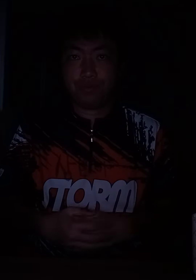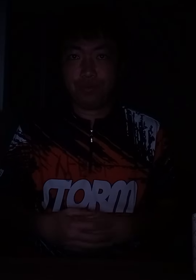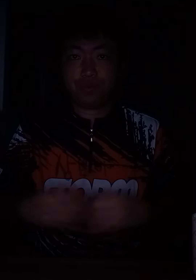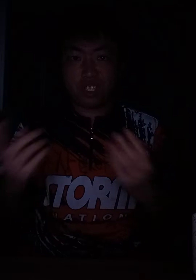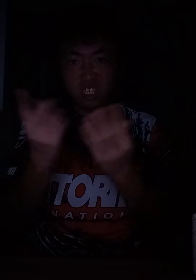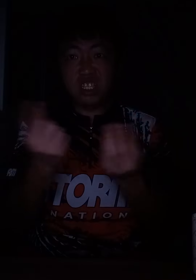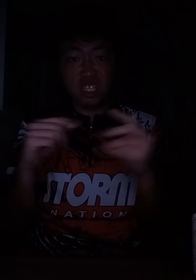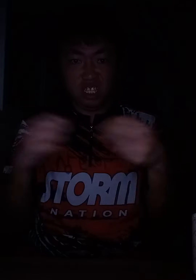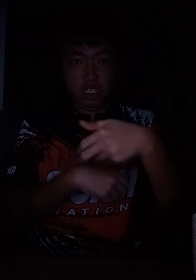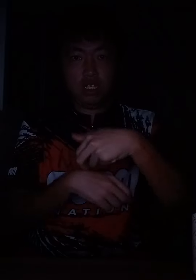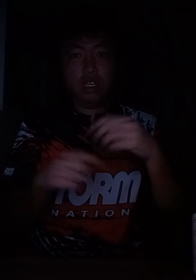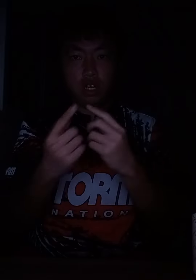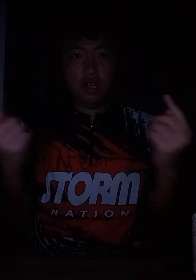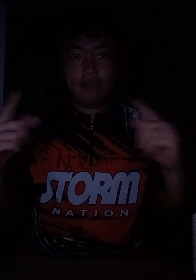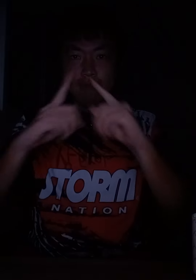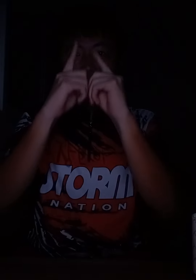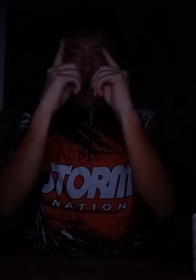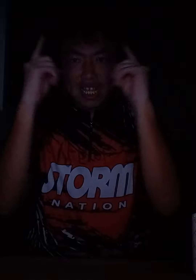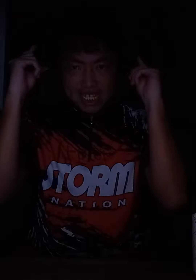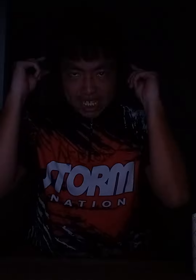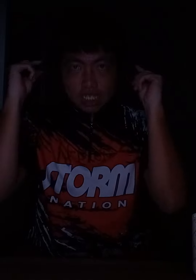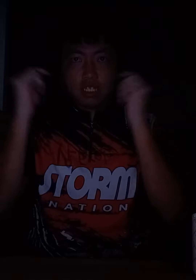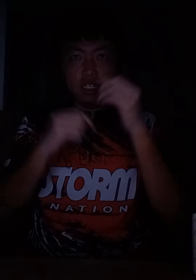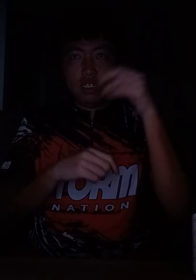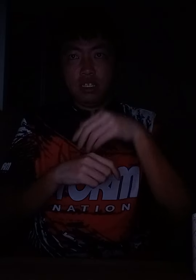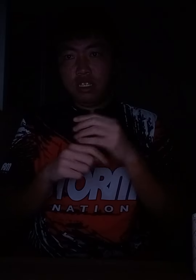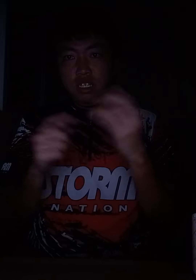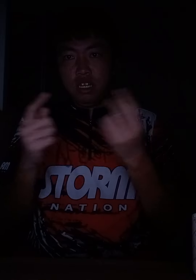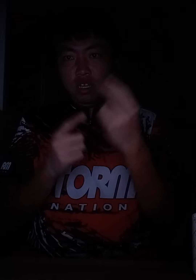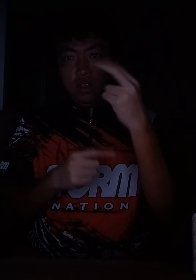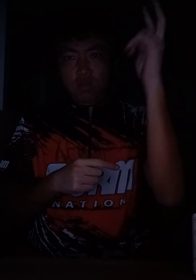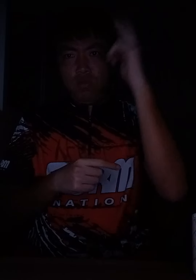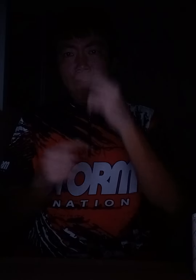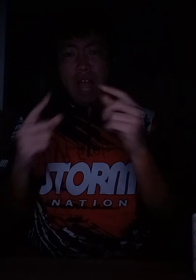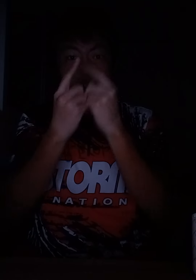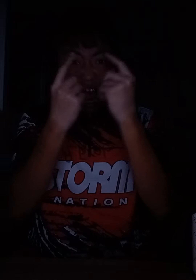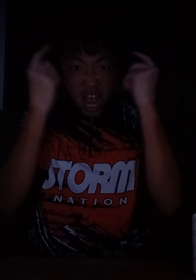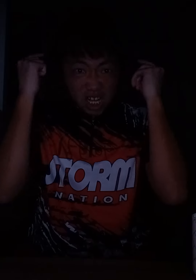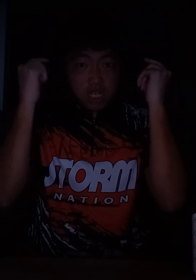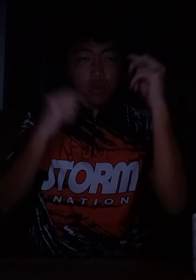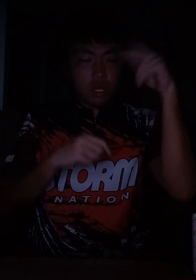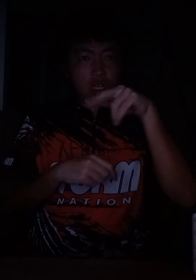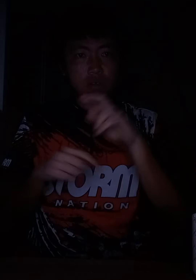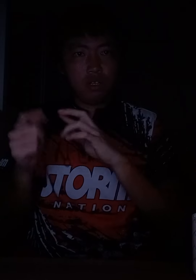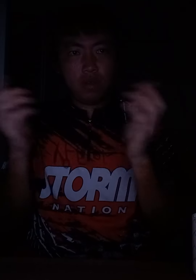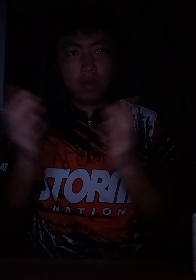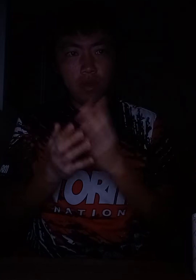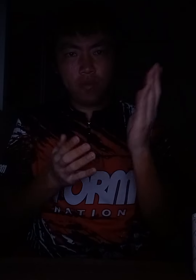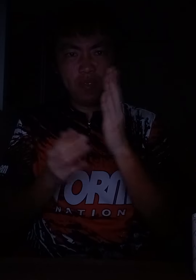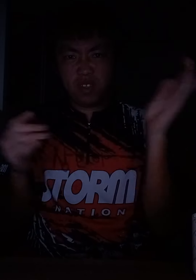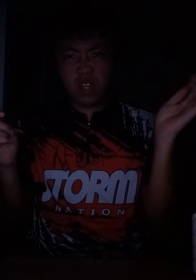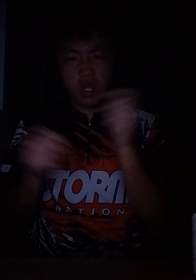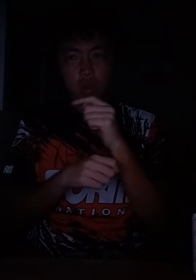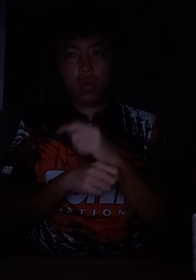서울의 지하철 안에서 마스크 착용을 요구받은 한 승객이 마스크를 왜 써야 하는지 모르겠다며 난동을 피워